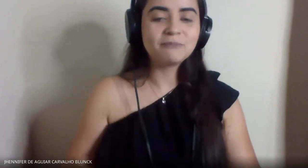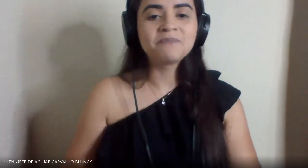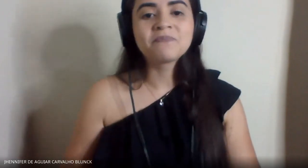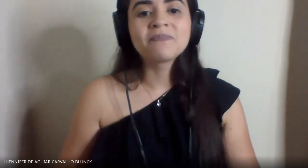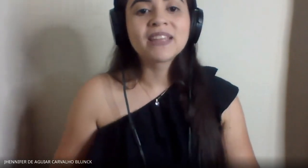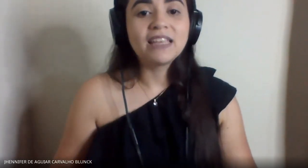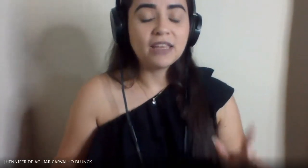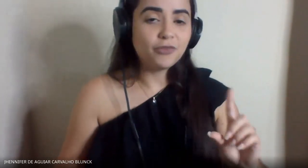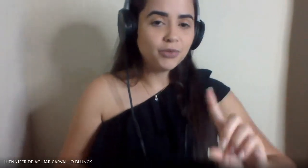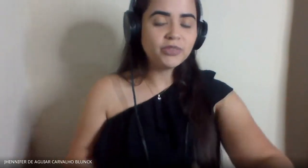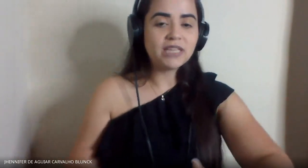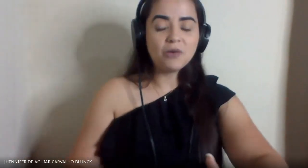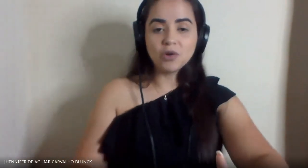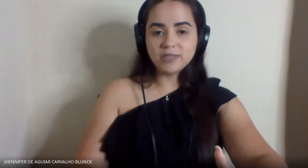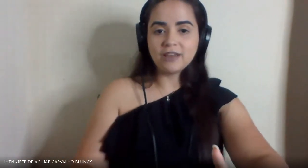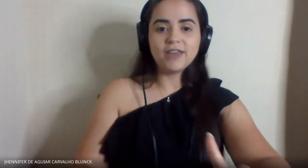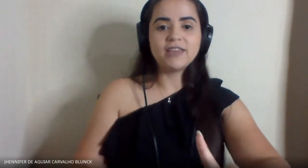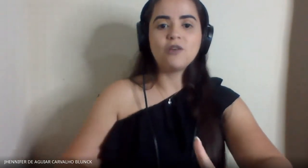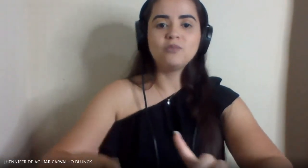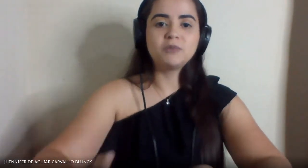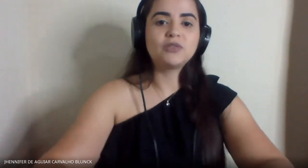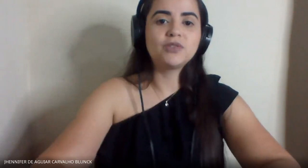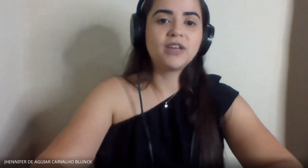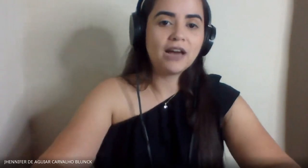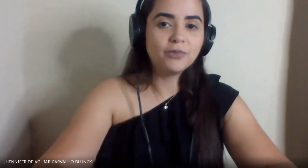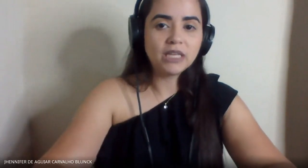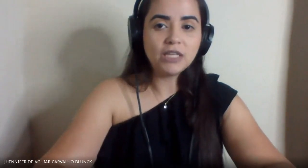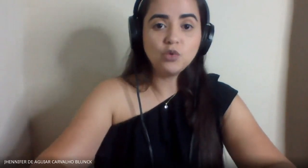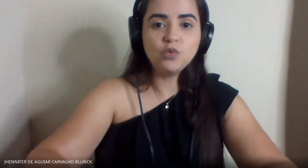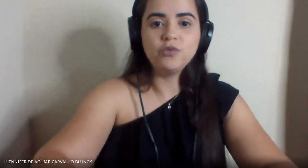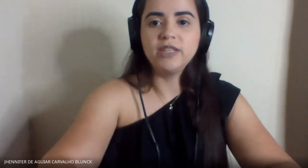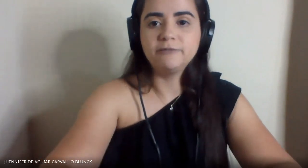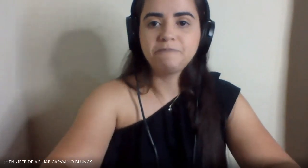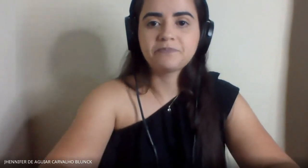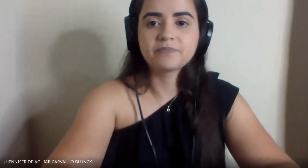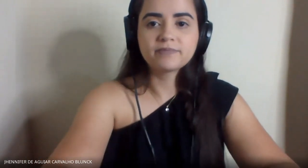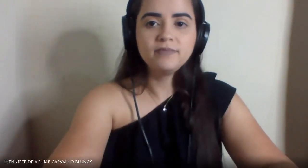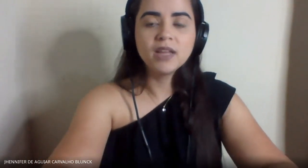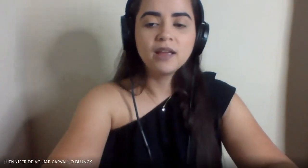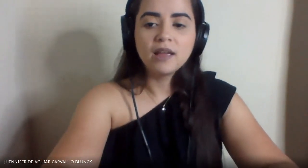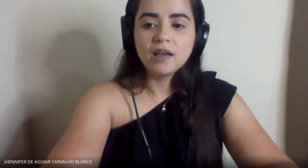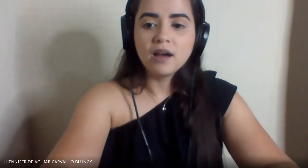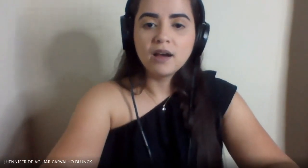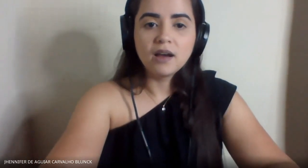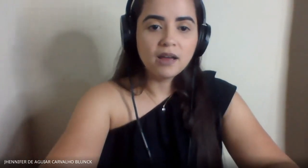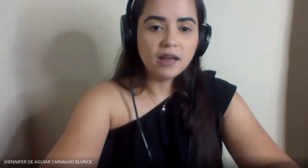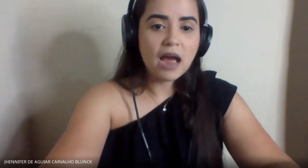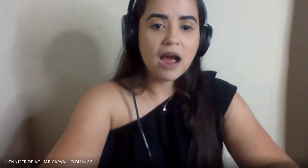cidade. Foi um sinal que eu observei que algumas pessoas ficaram em dúvida.